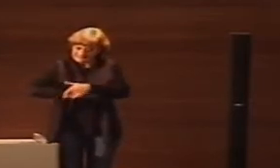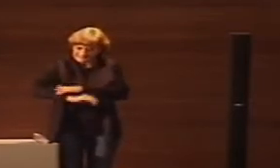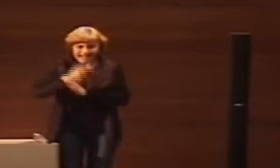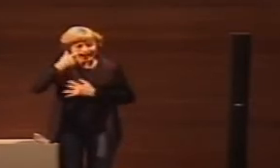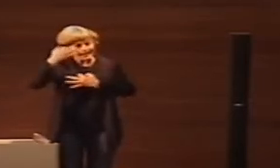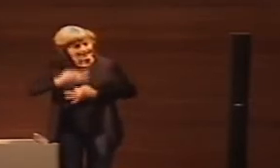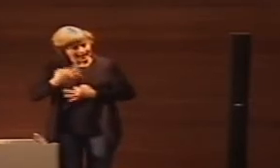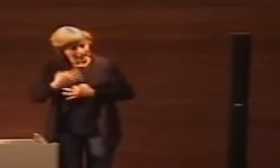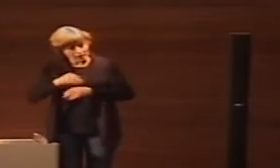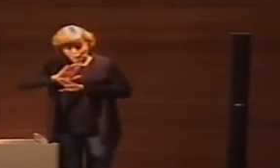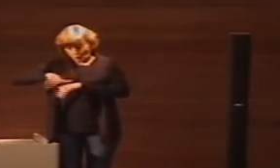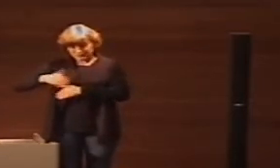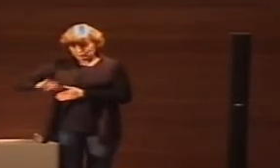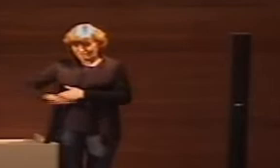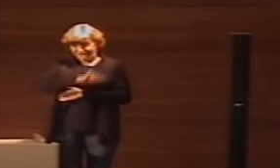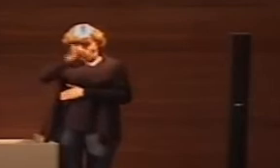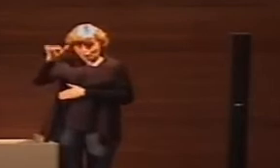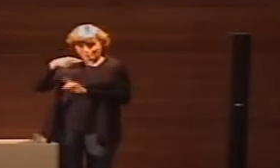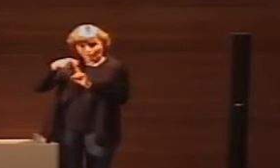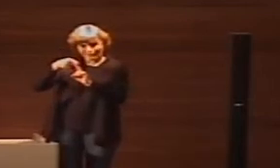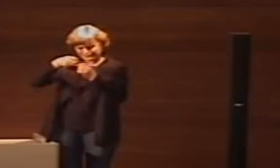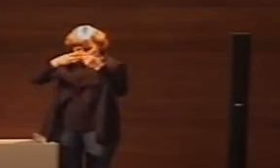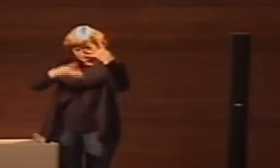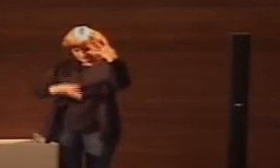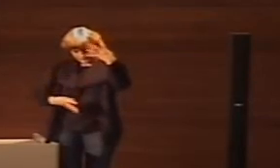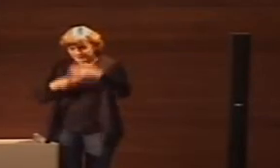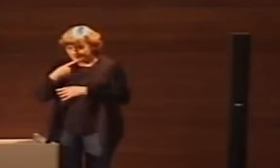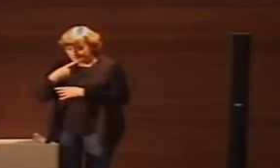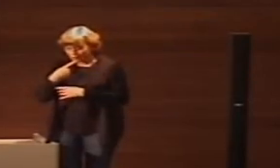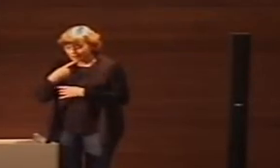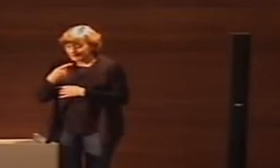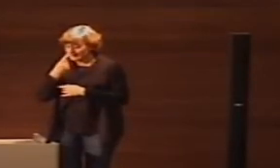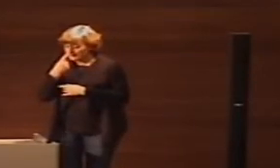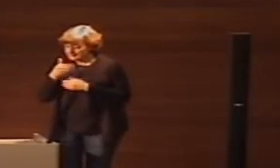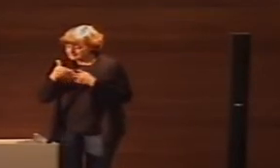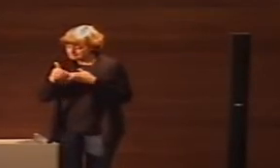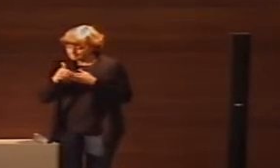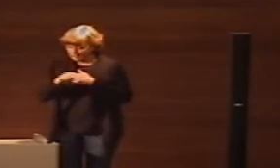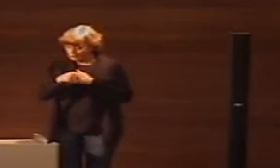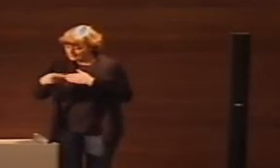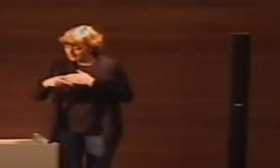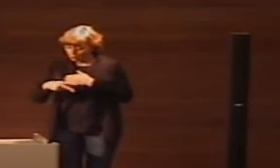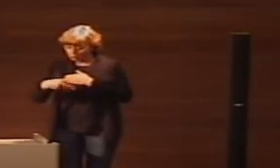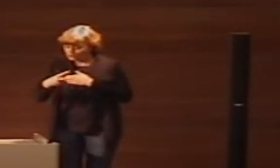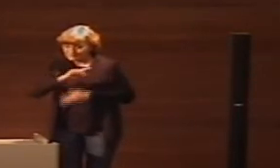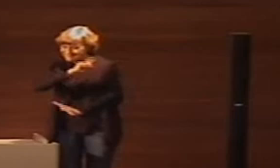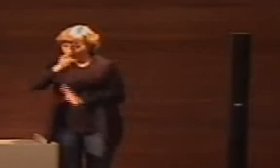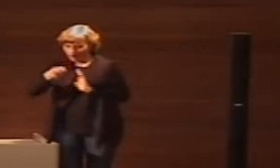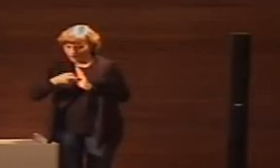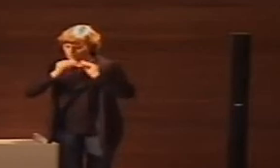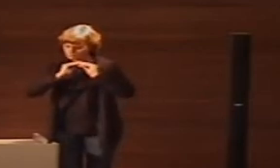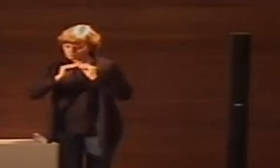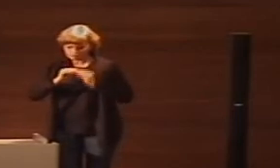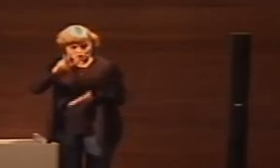objetivos europeos, como decía, que se están concretando, que en pocas semanas van a ser ley, vamos a ver cómo van a